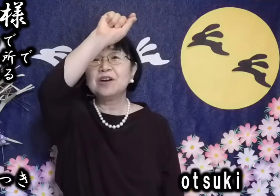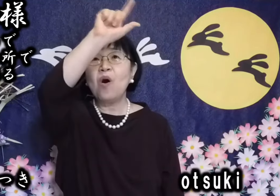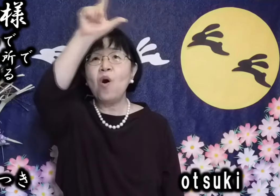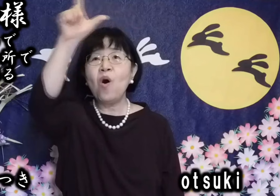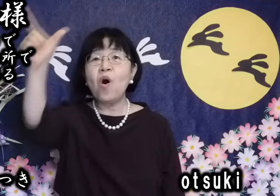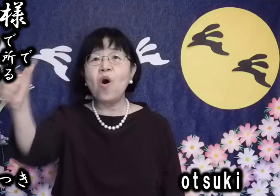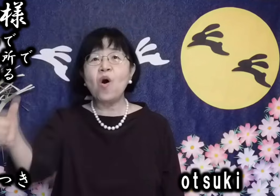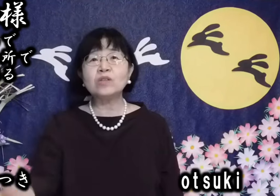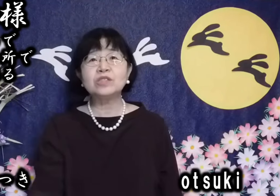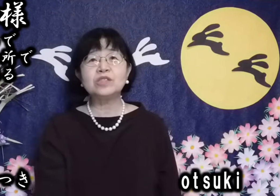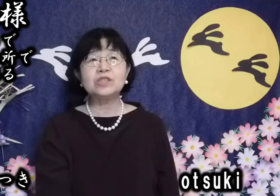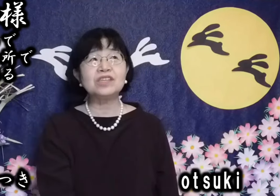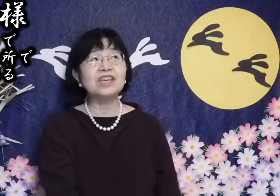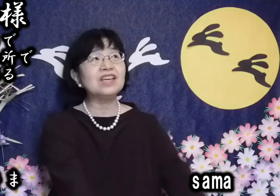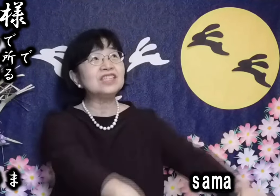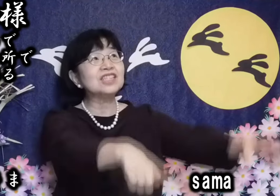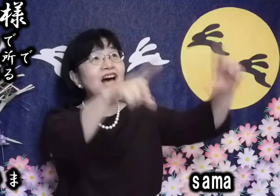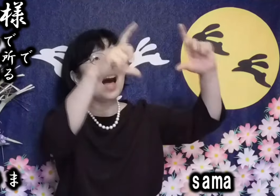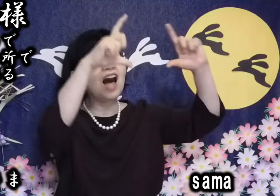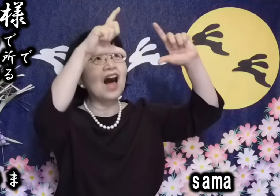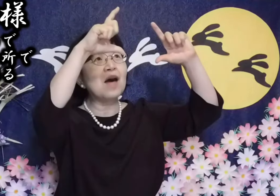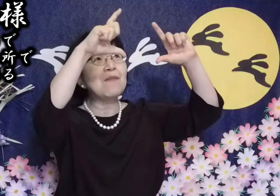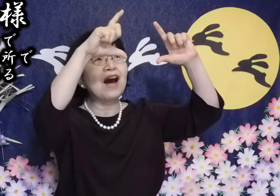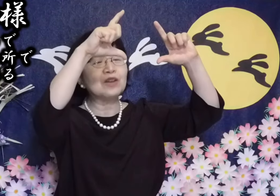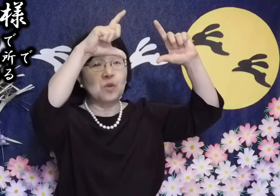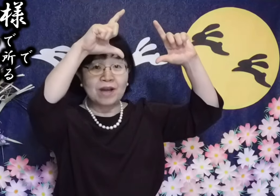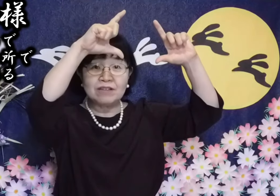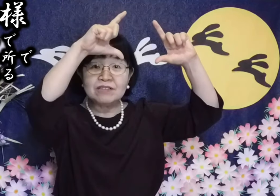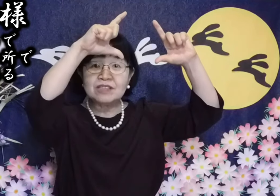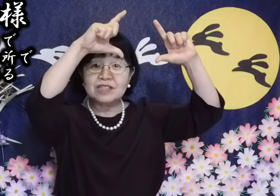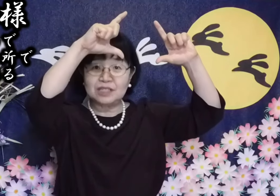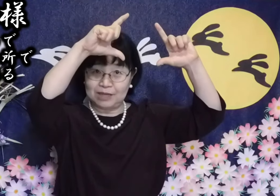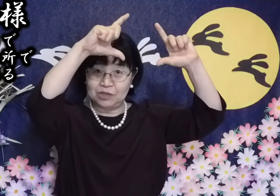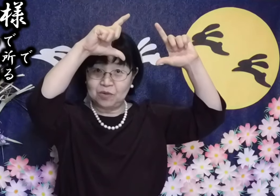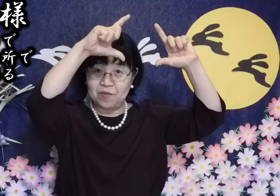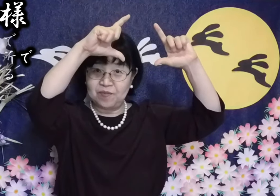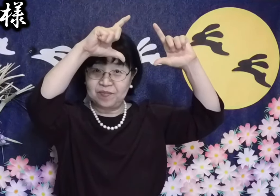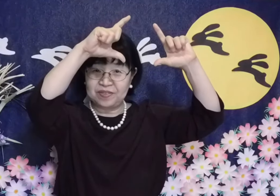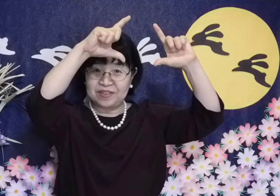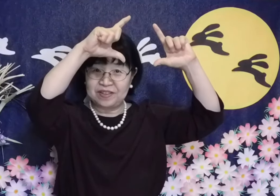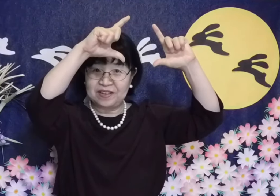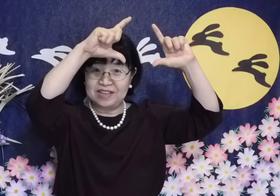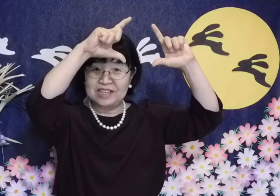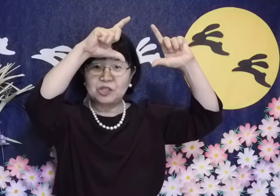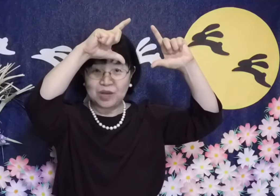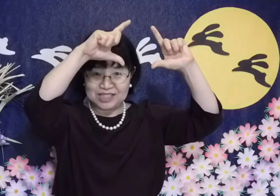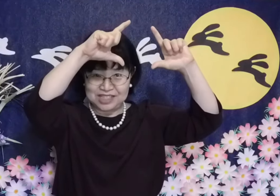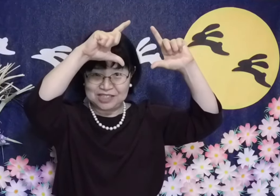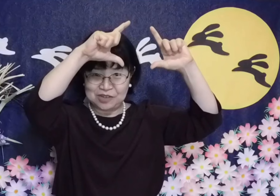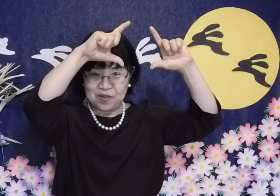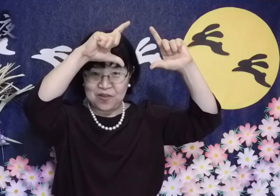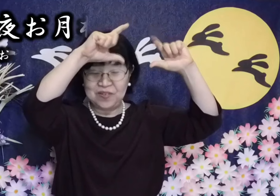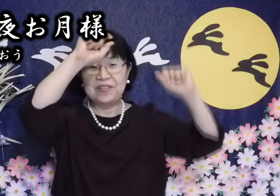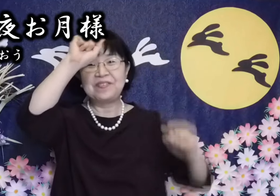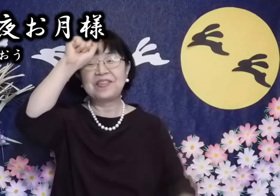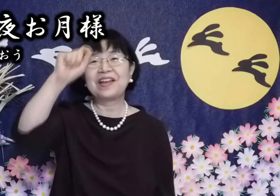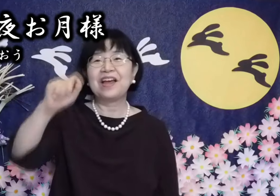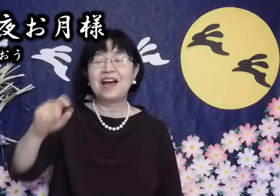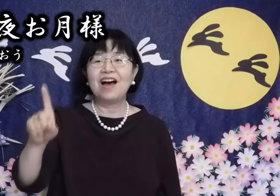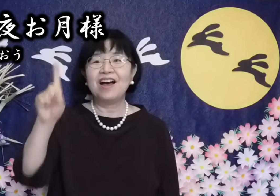お月様と丸い月にしましょう。忙しいですよ。